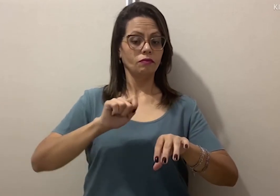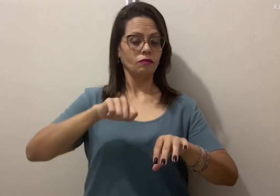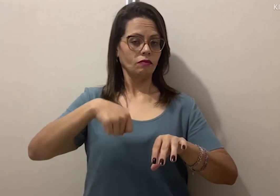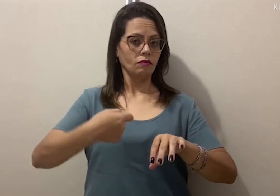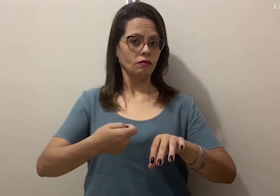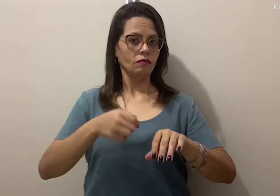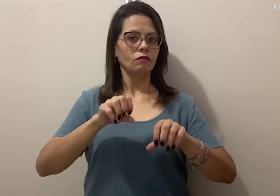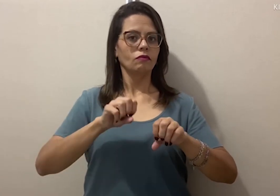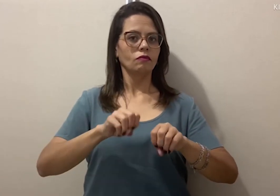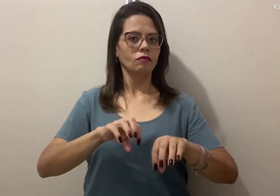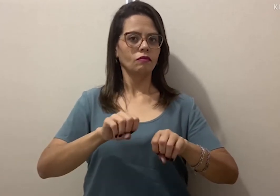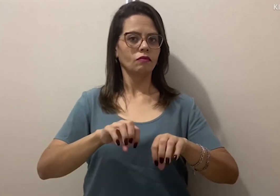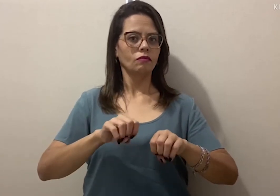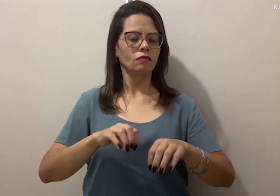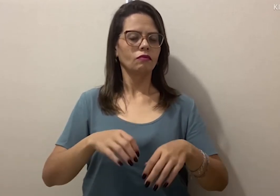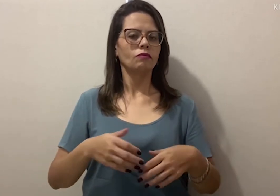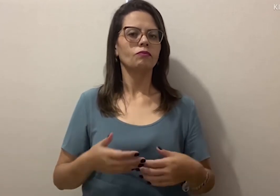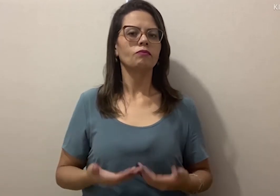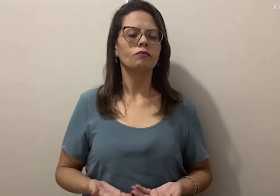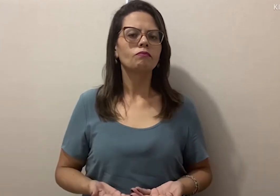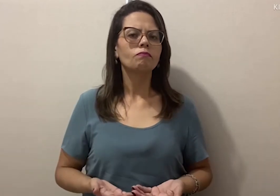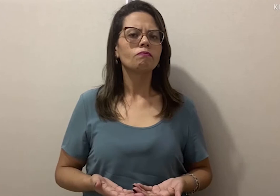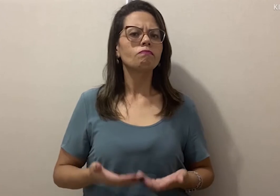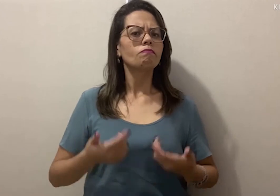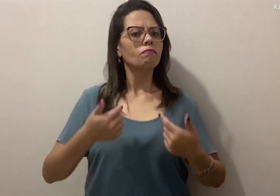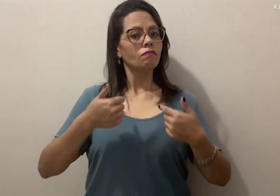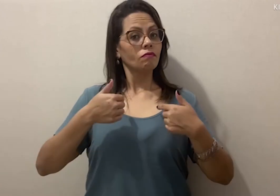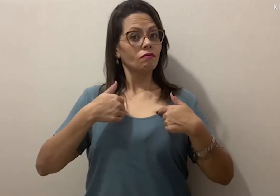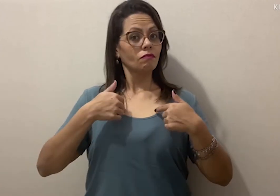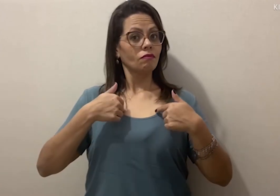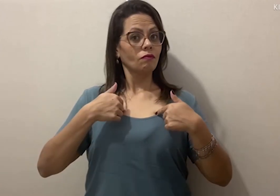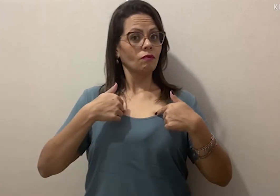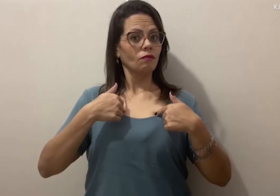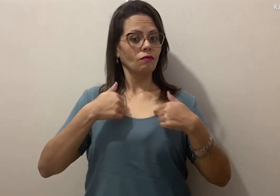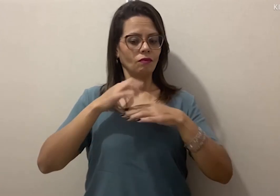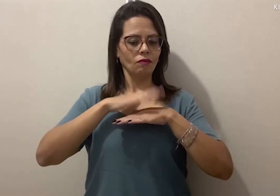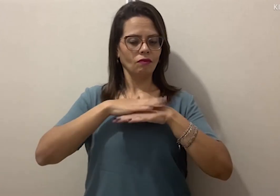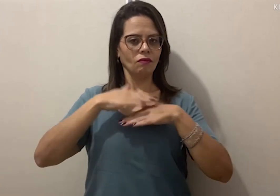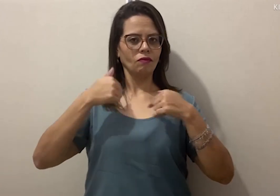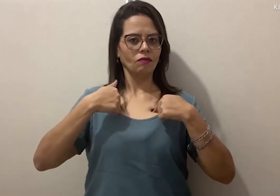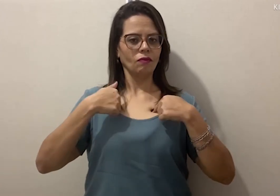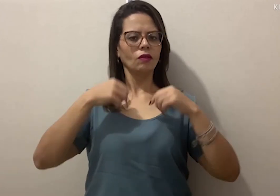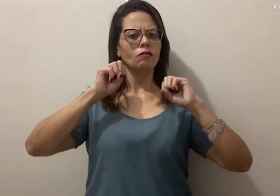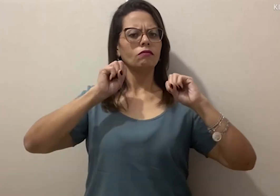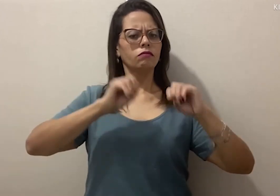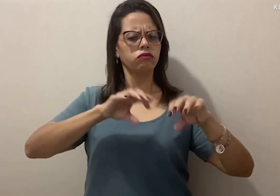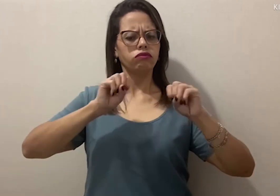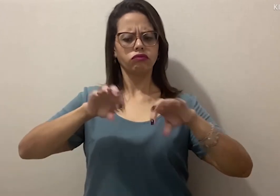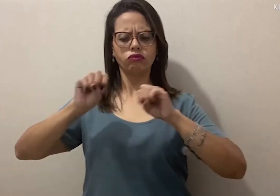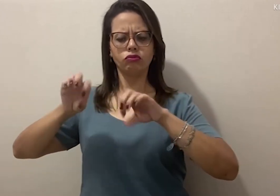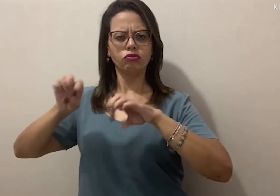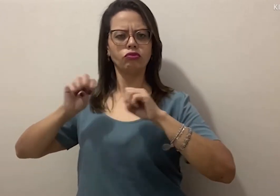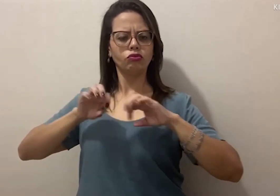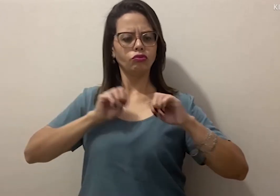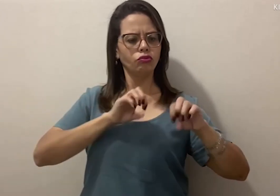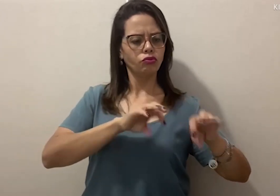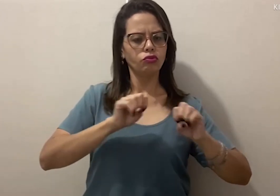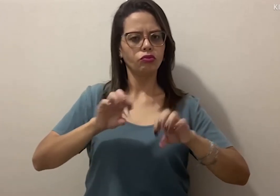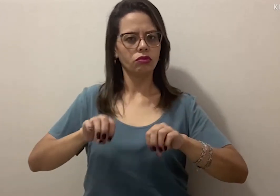Ensinar. Este é o sinal de ensinar. Agora eu aqui, ó, ensinando, eu